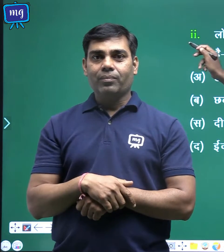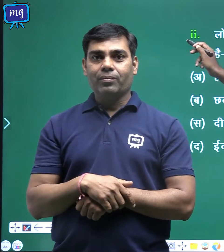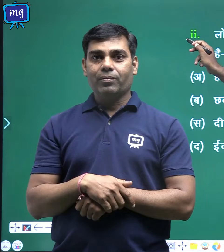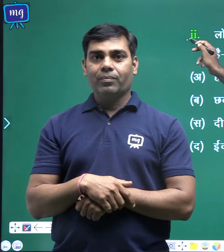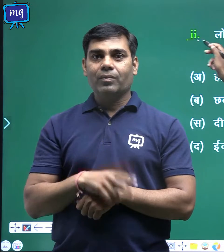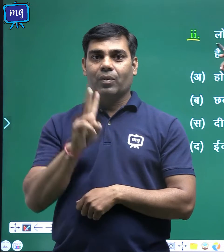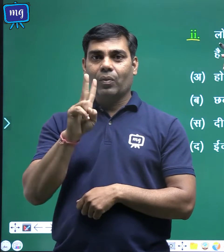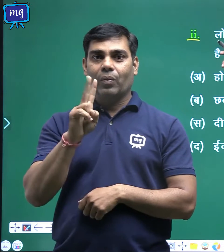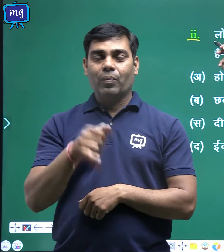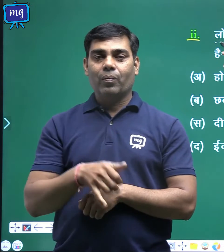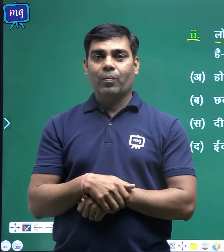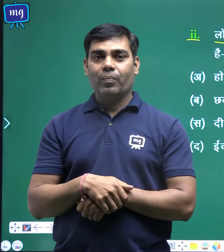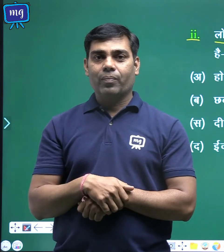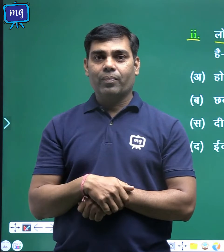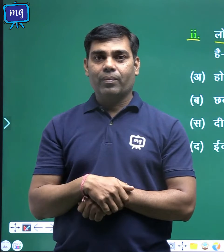दूसरा,